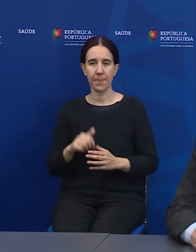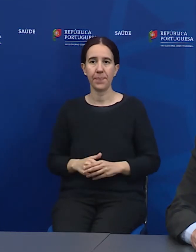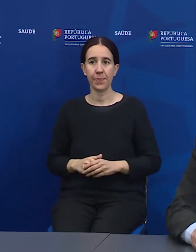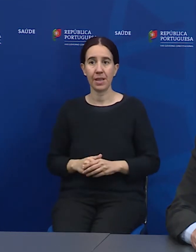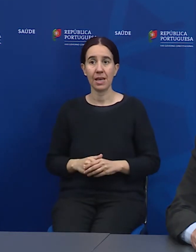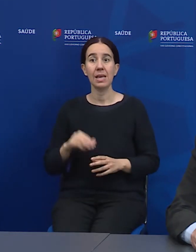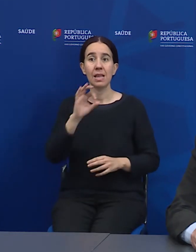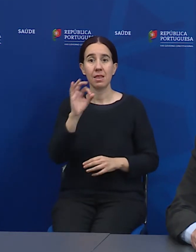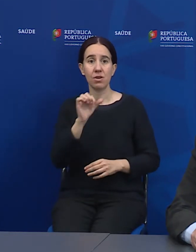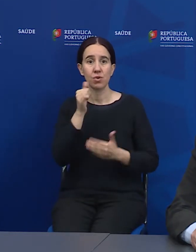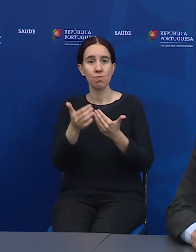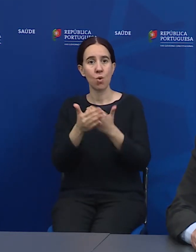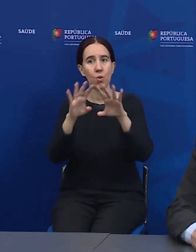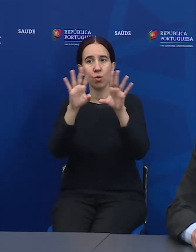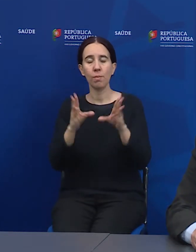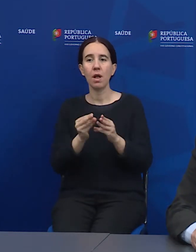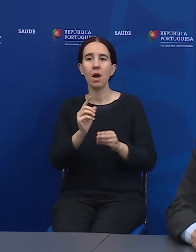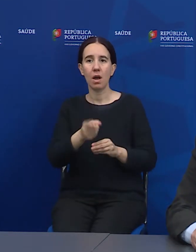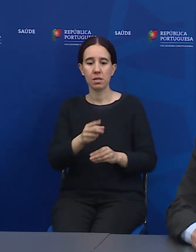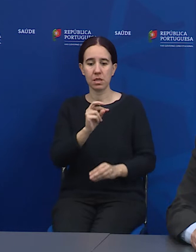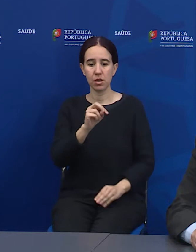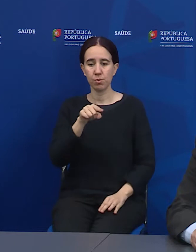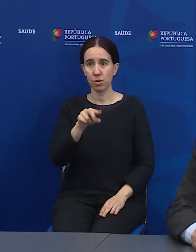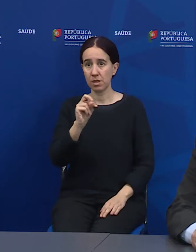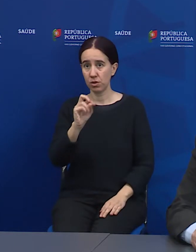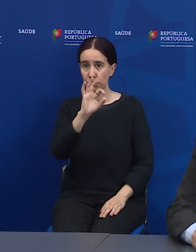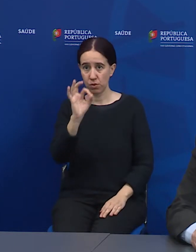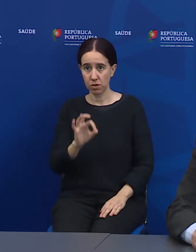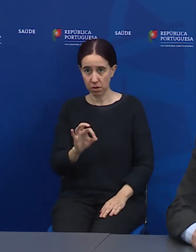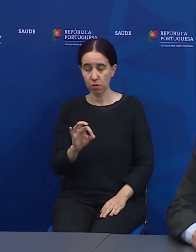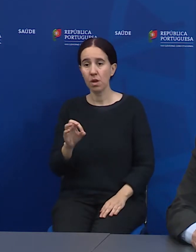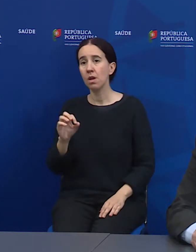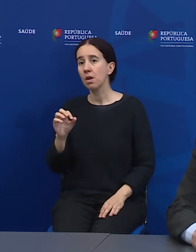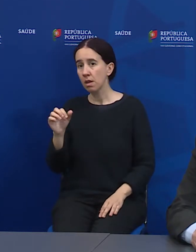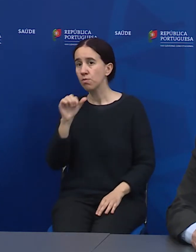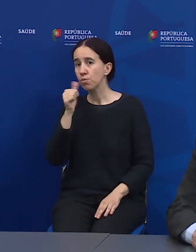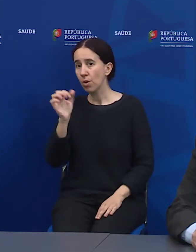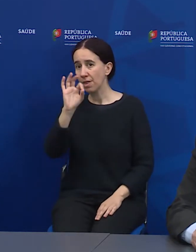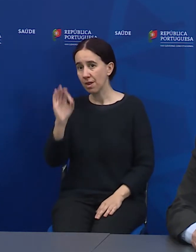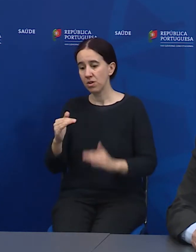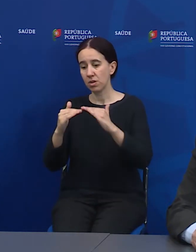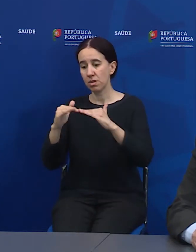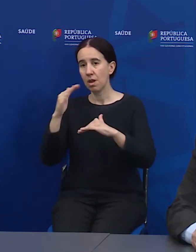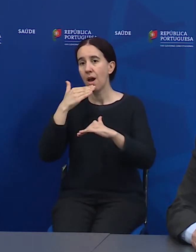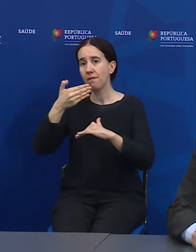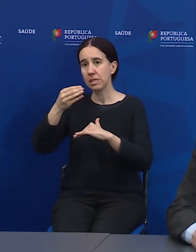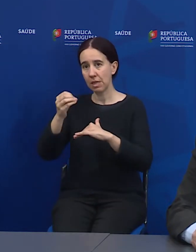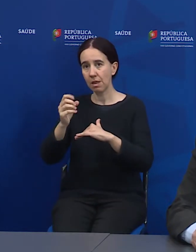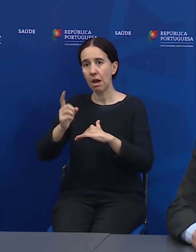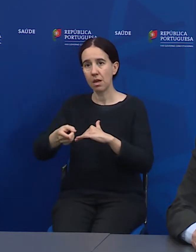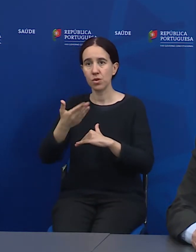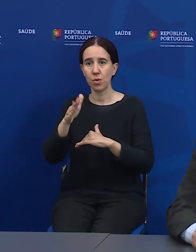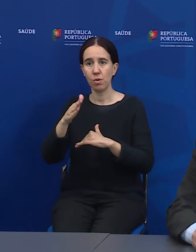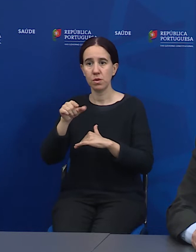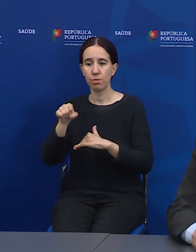é a taxa de letalidade global é de 3.3 por cento a taxa de letalidade acima dos 70 anos